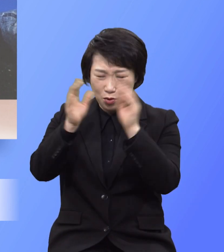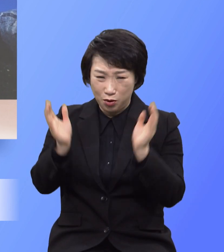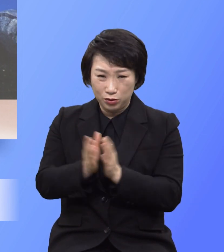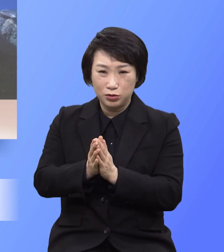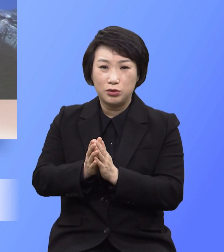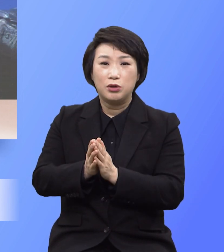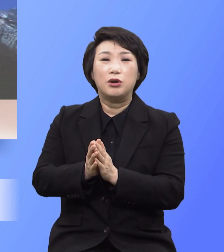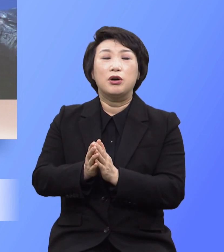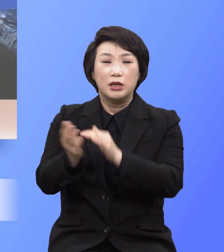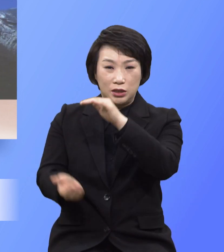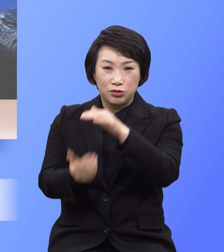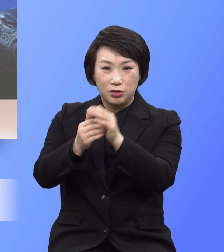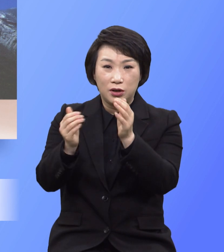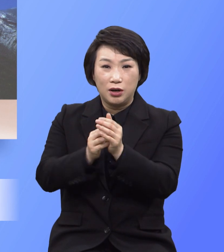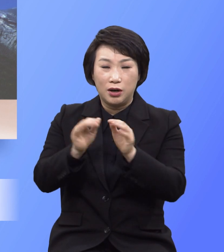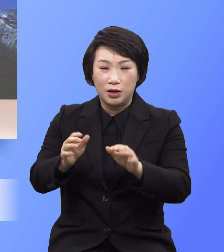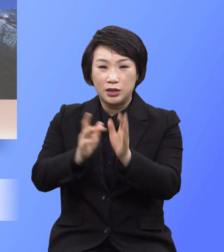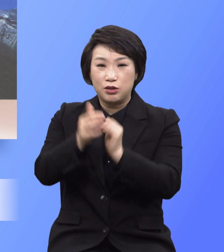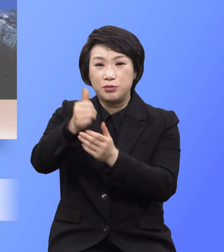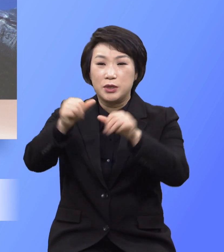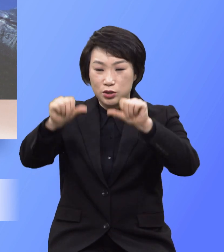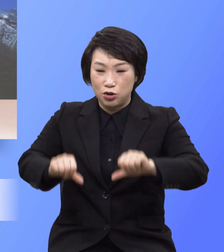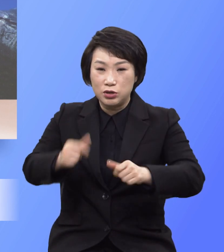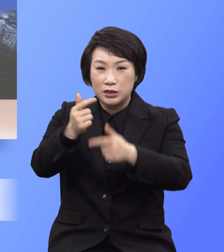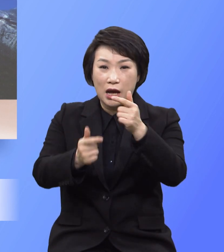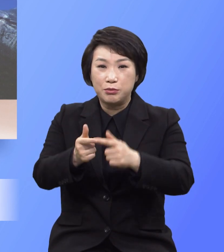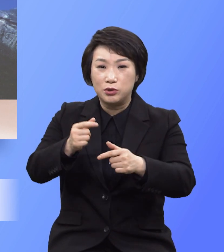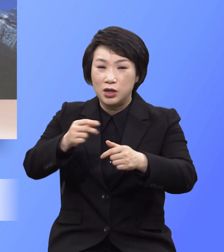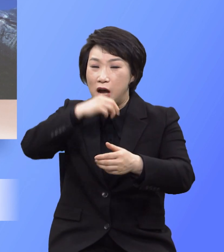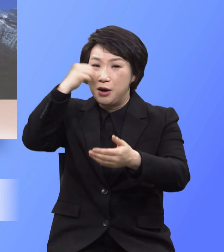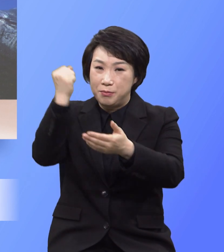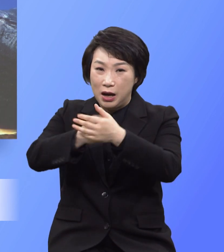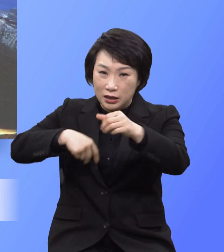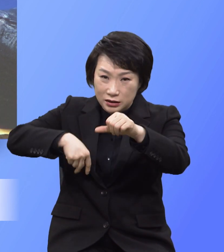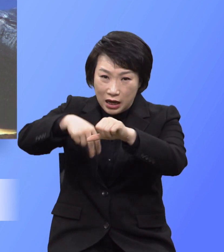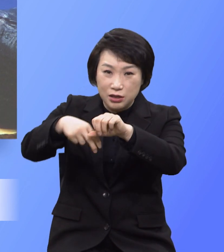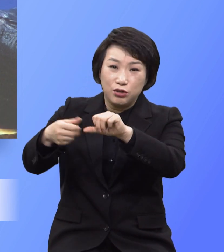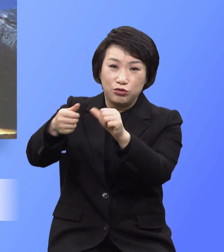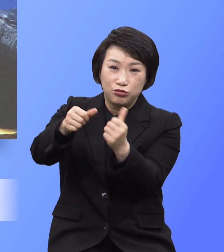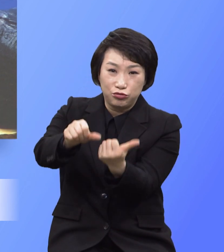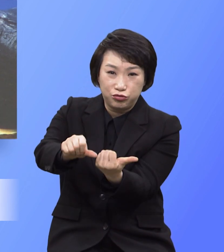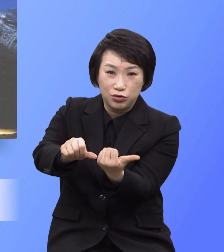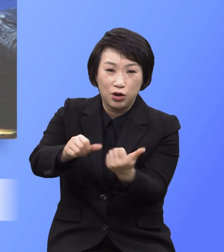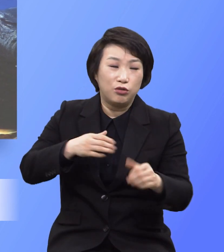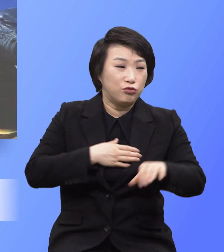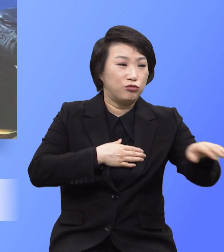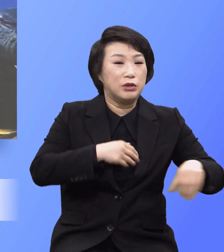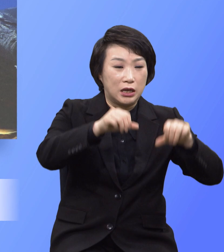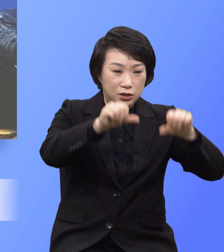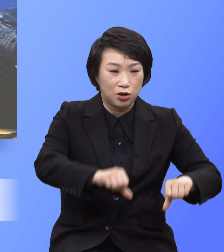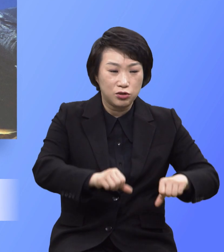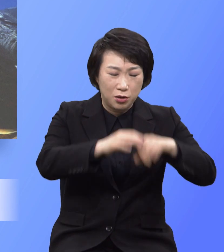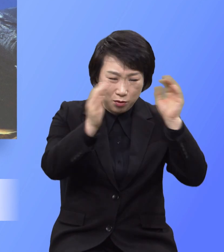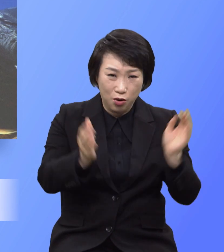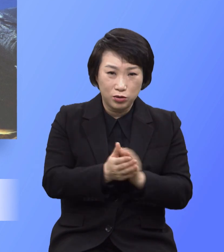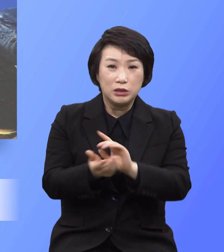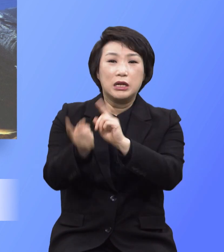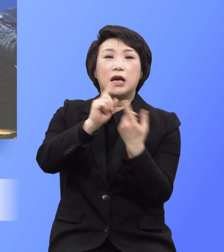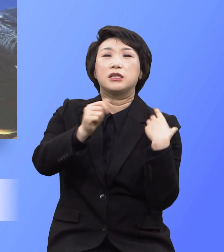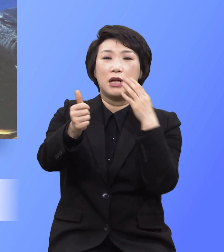이름입니다. 그가 저주의 나무에서 달려 죽으심으로 말미암아 우리의